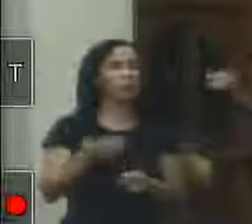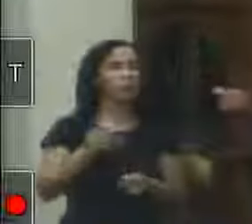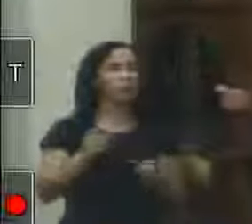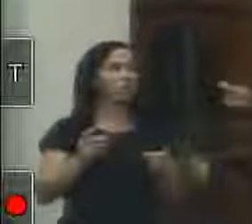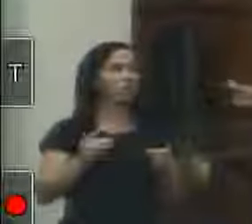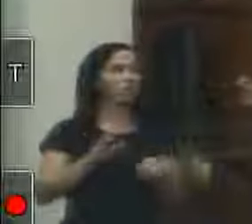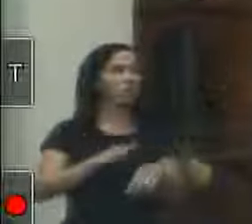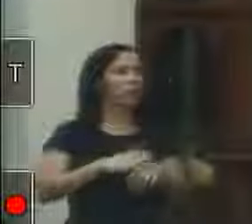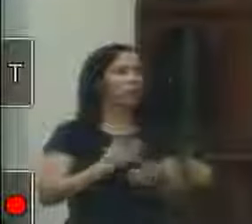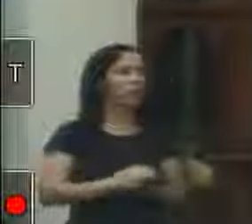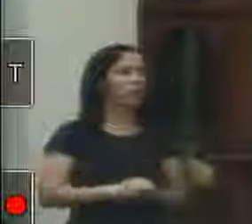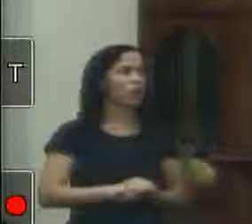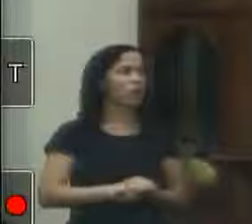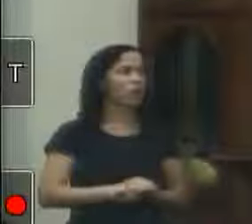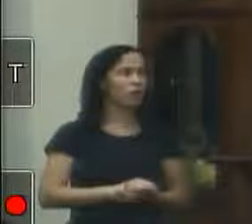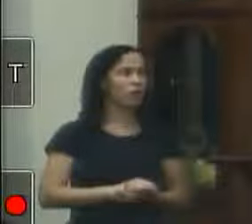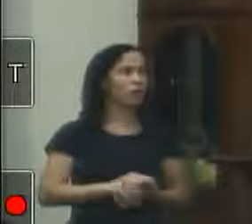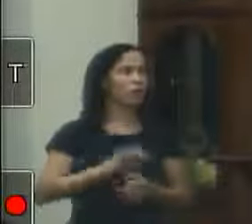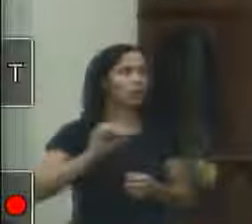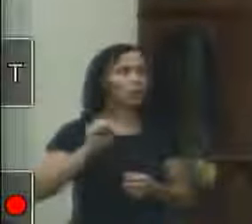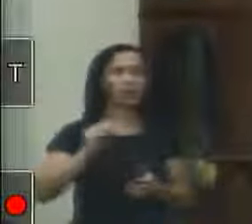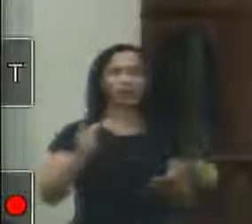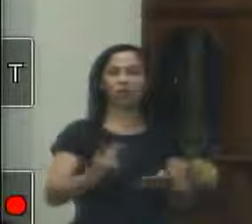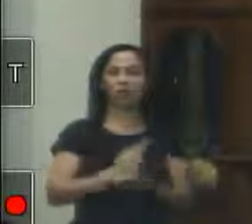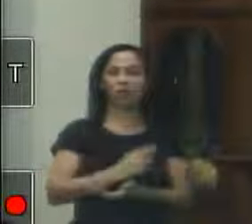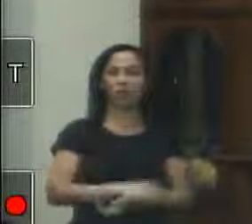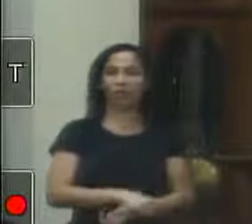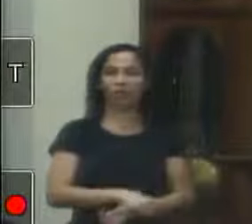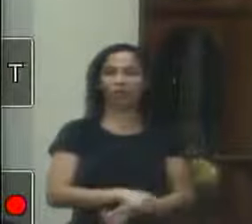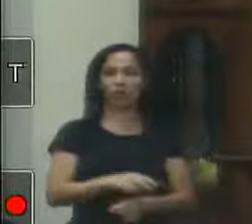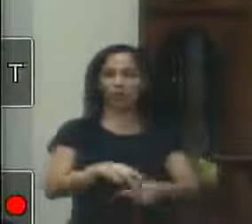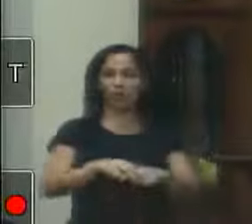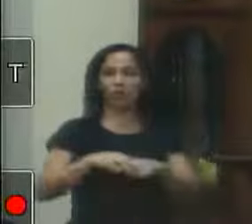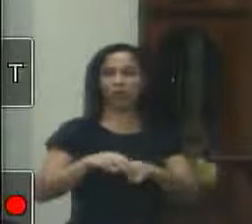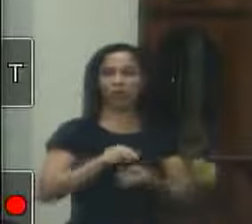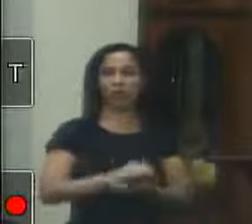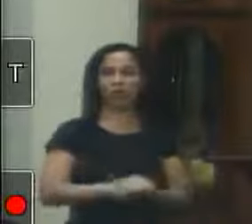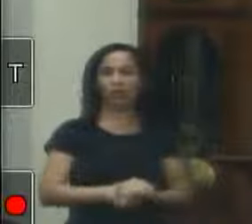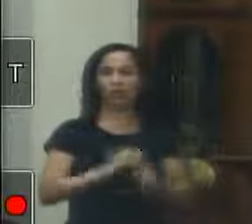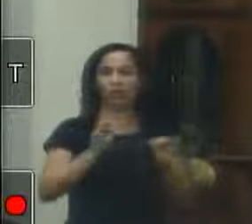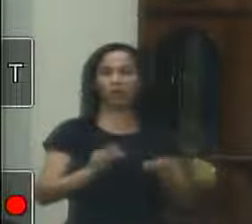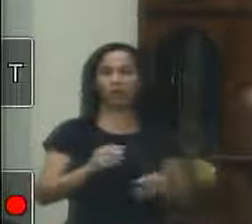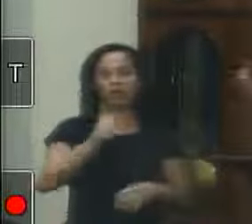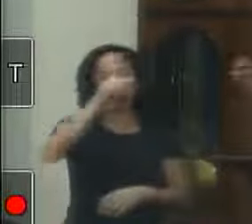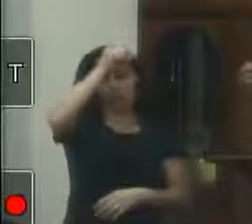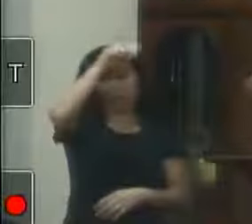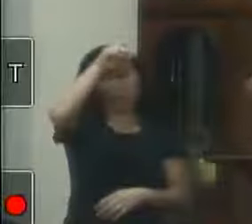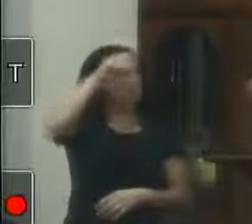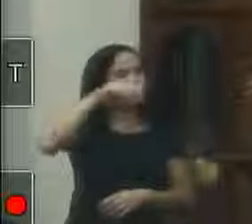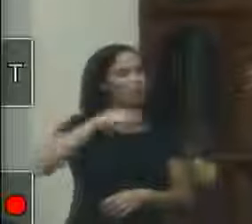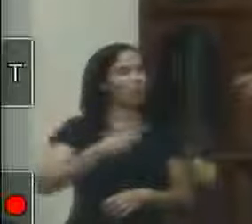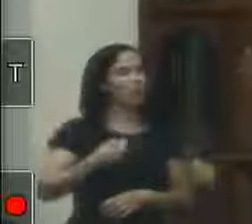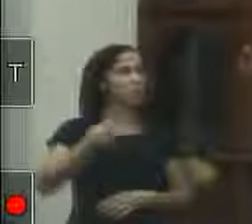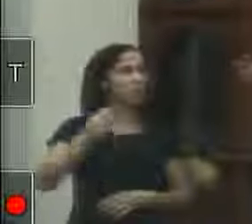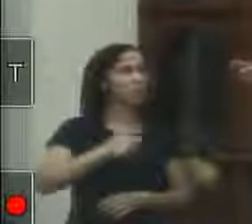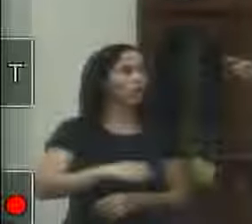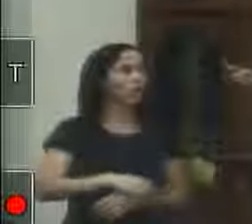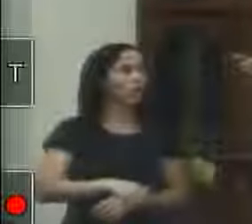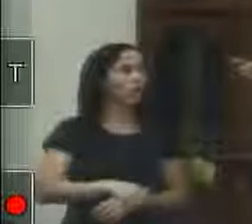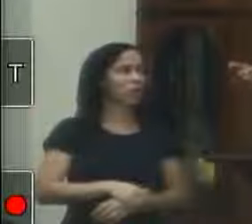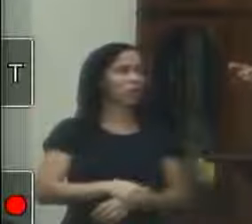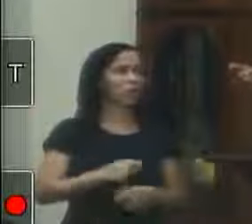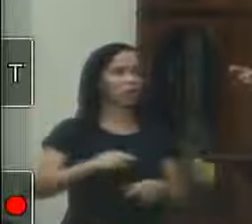do que o outro. Isso foi o que aconteceu. Portanto, eu acho que está certo o prefeito em aumentar a